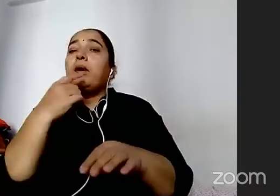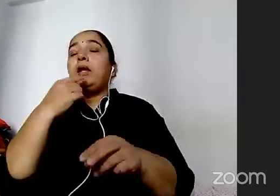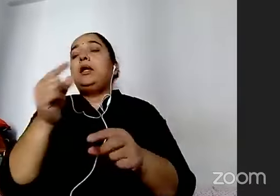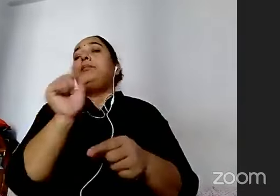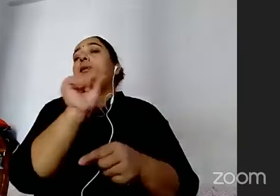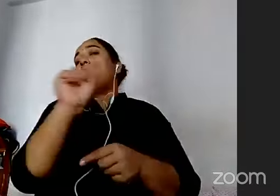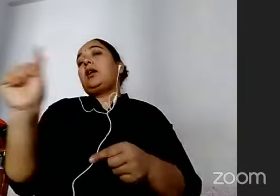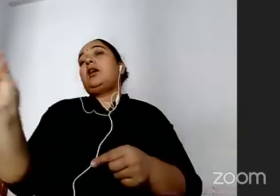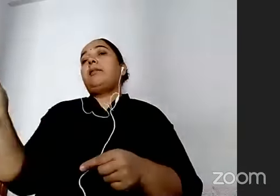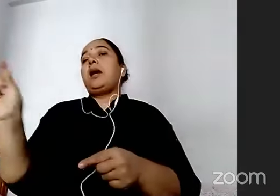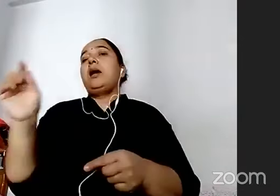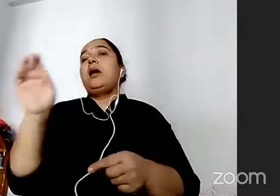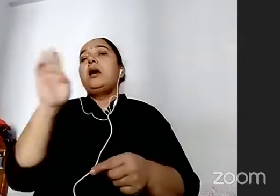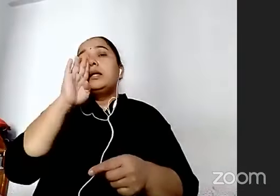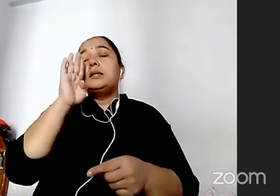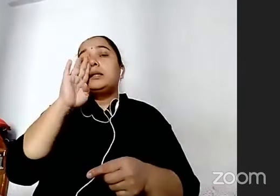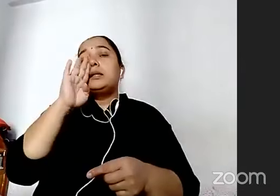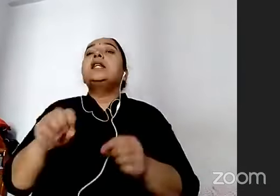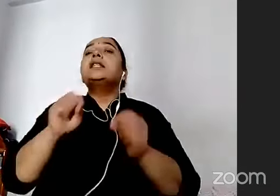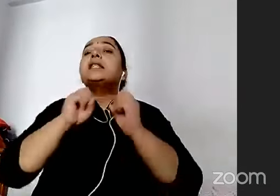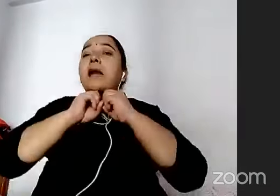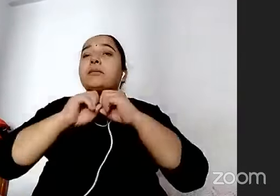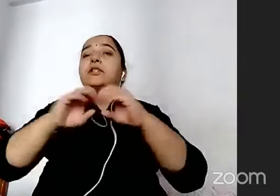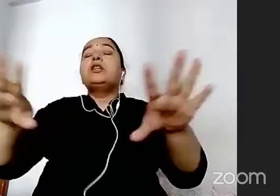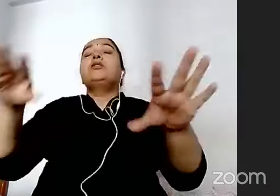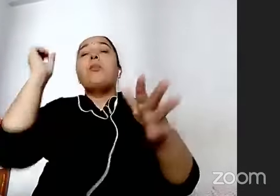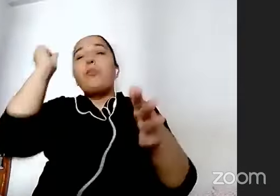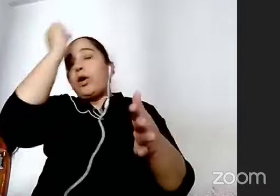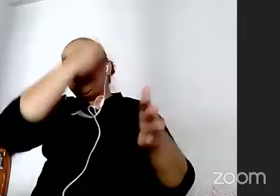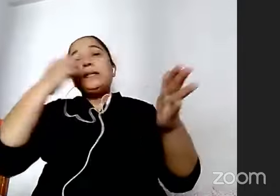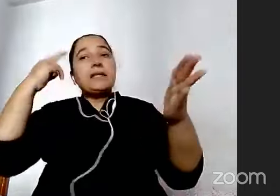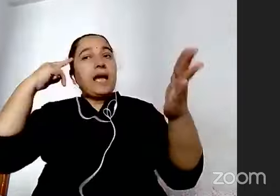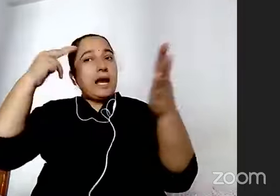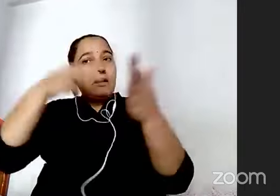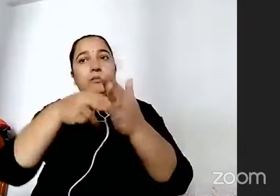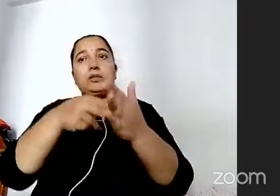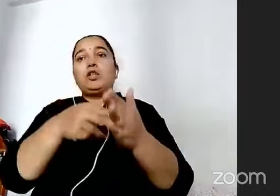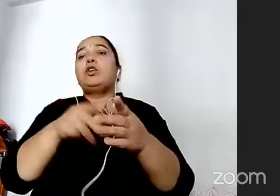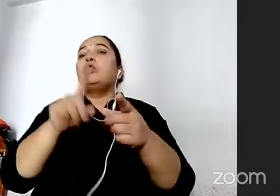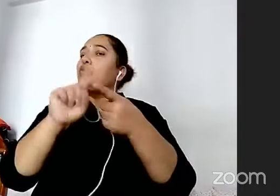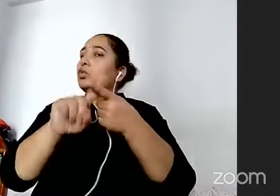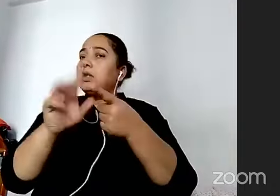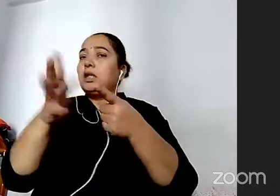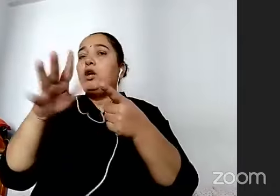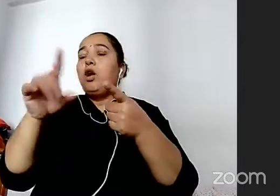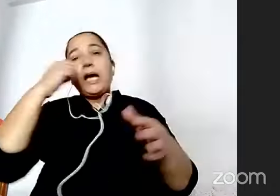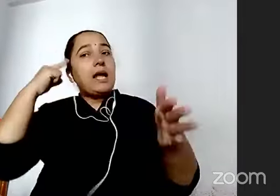पहिचानसँग मात्रै जोडिँदैन, यो अन्तर्छेदिए भने पहिचान सँगसँगै सवालसँग पनि जोडिन्छ। तर